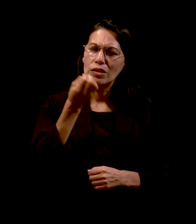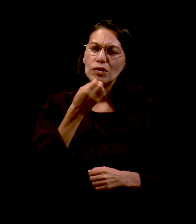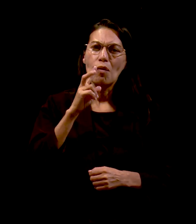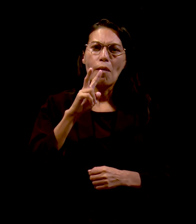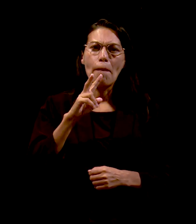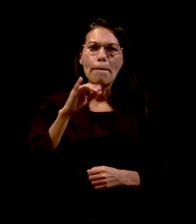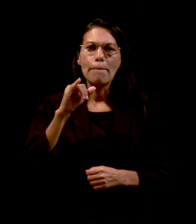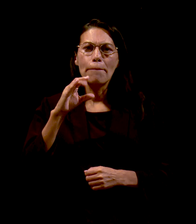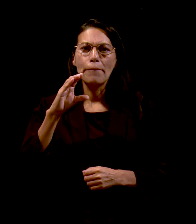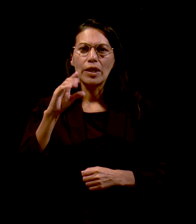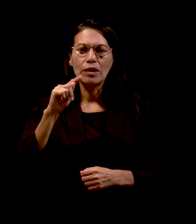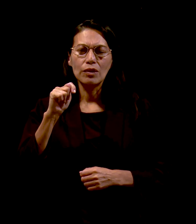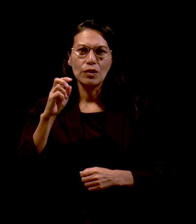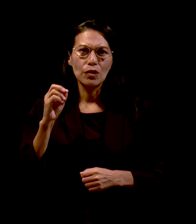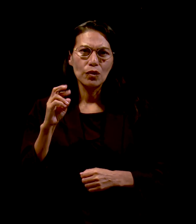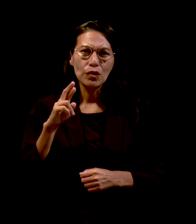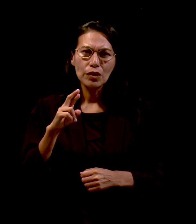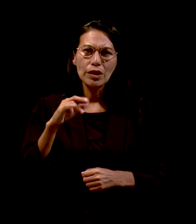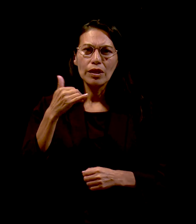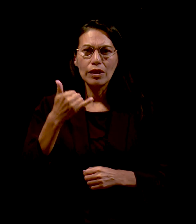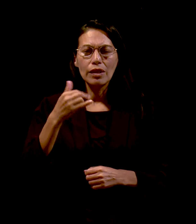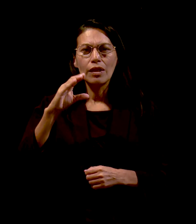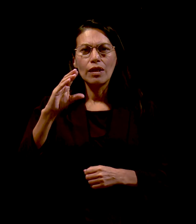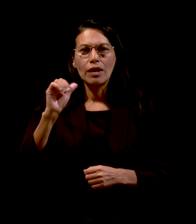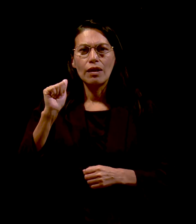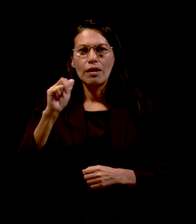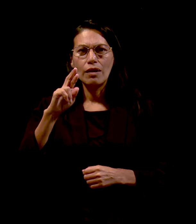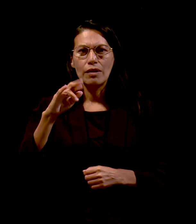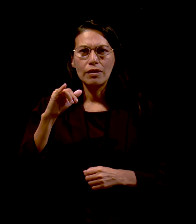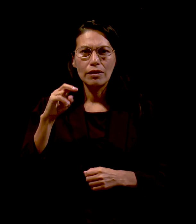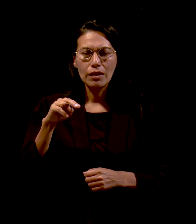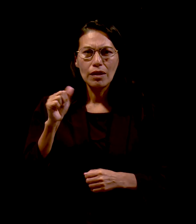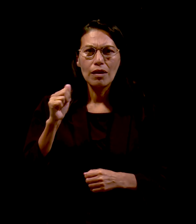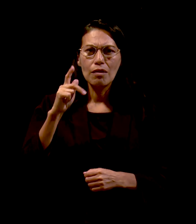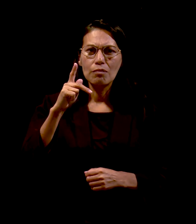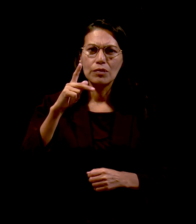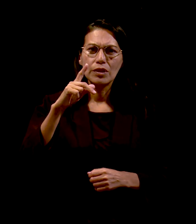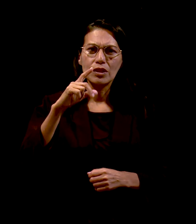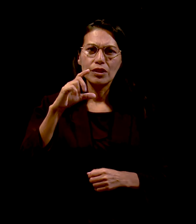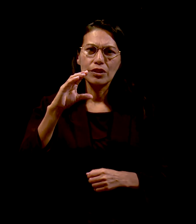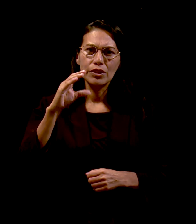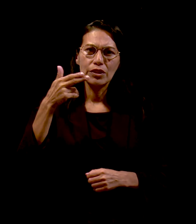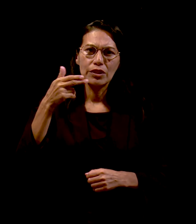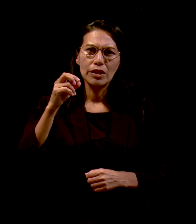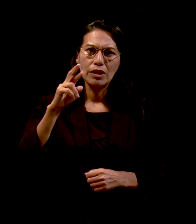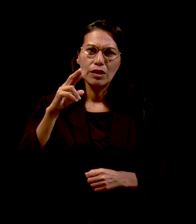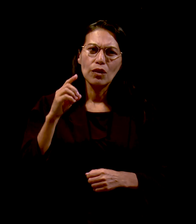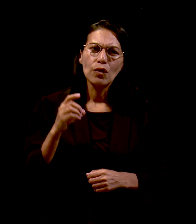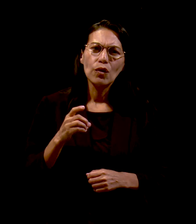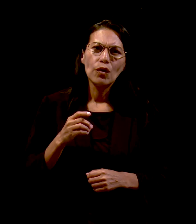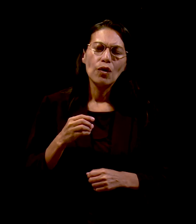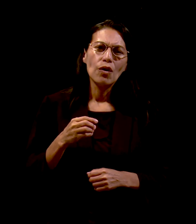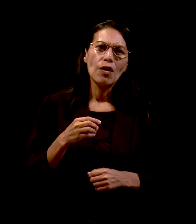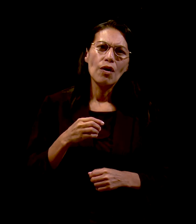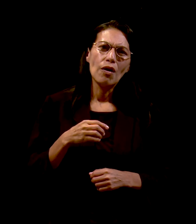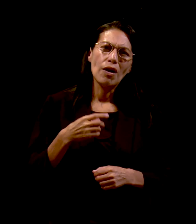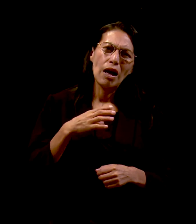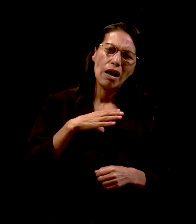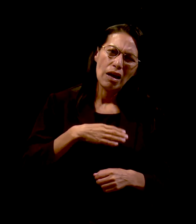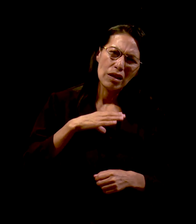karina pichardo que están con cáncer vamos a estar orando por ellos rosalia ana laura